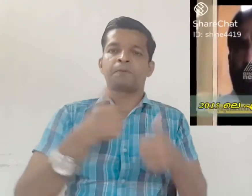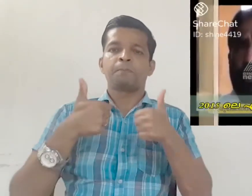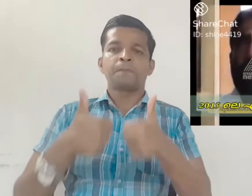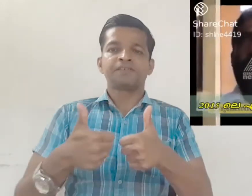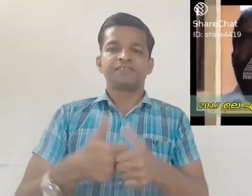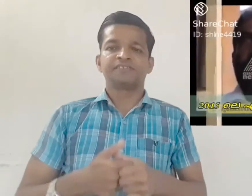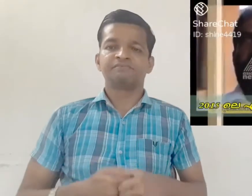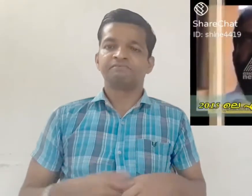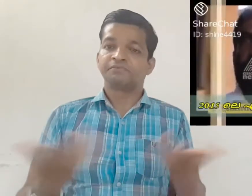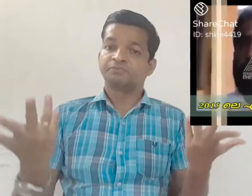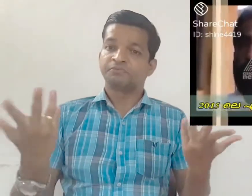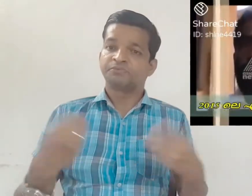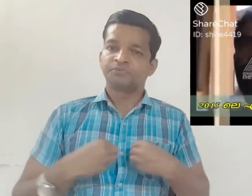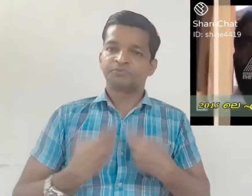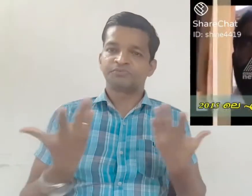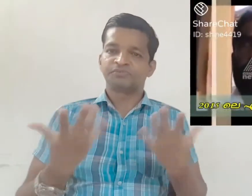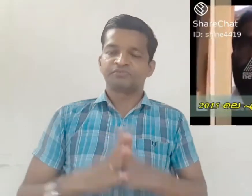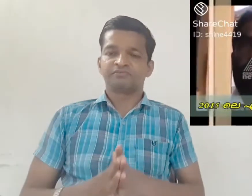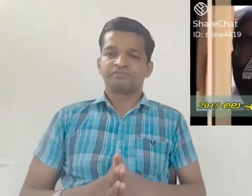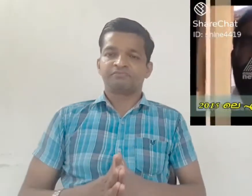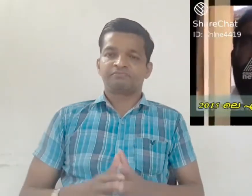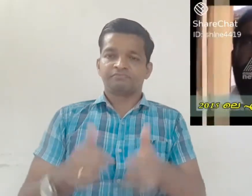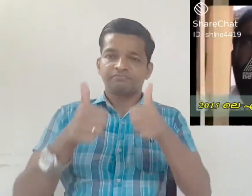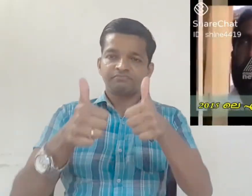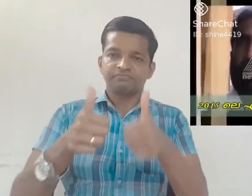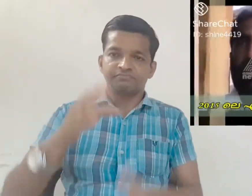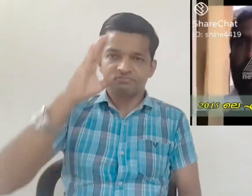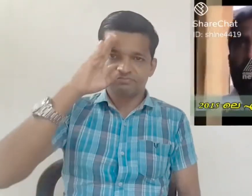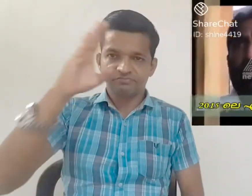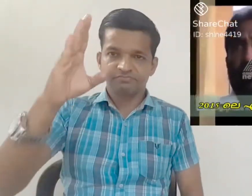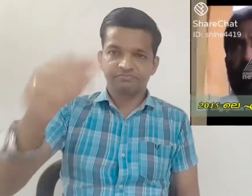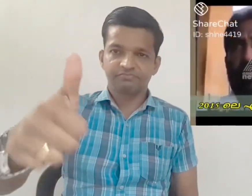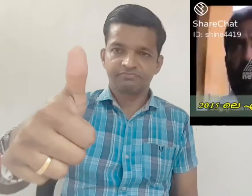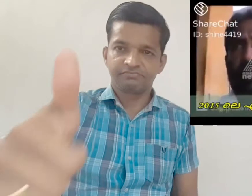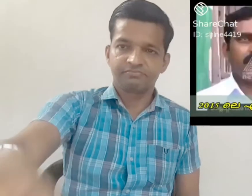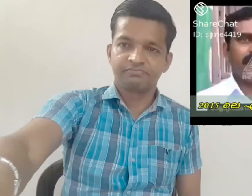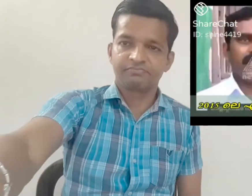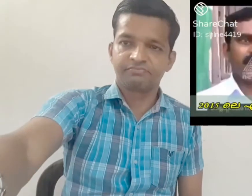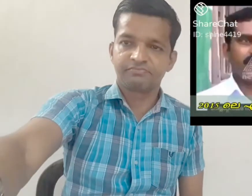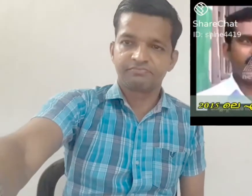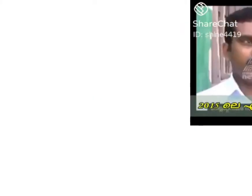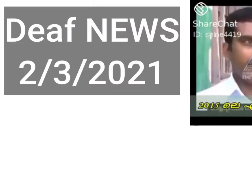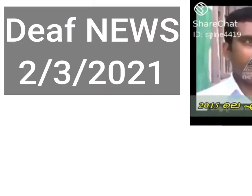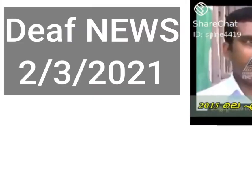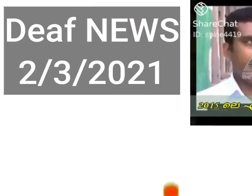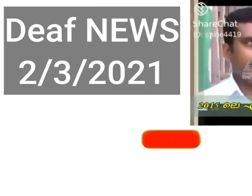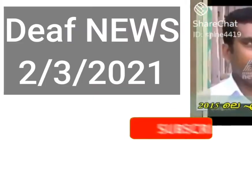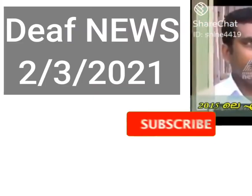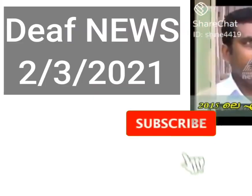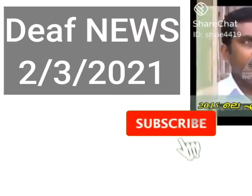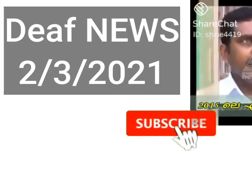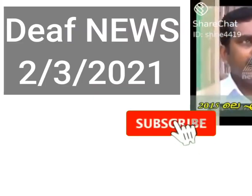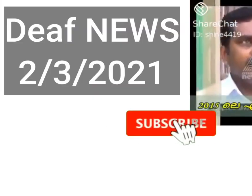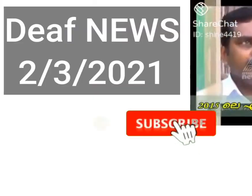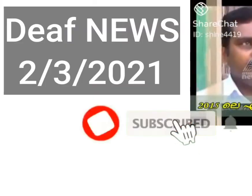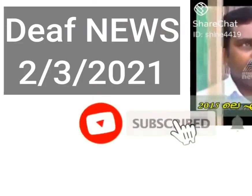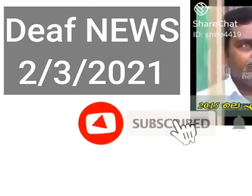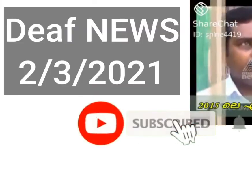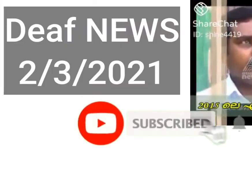ഒരു വകയും ഈ സ്കൂളിനെ കൊണ്ട് ചെയ്യുകയോ തിരിഞ്ഞു നോക്കുകയോ ചെയ്തു. MLA സംബന്ധിച്ചിടത്തോളമാണെങ്കിൽ അദ്ദേഹം എന്തൊക്കെയോ